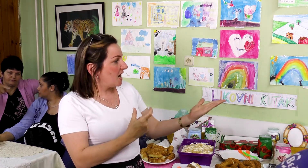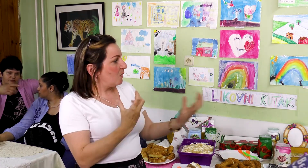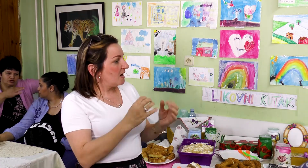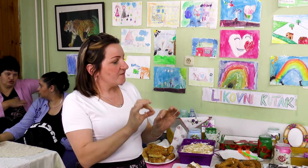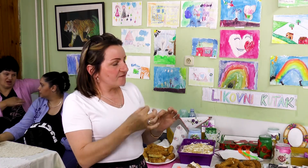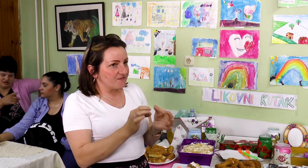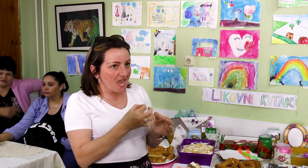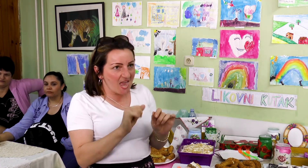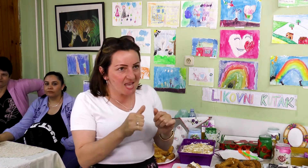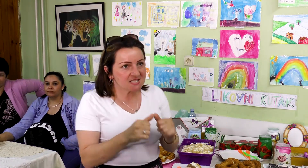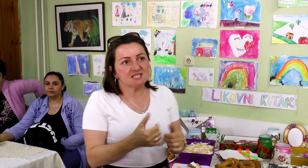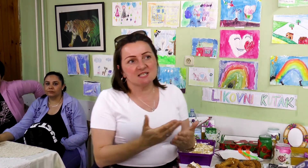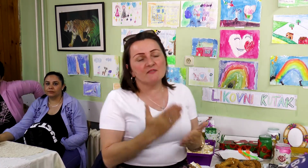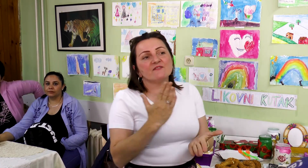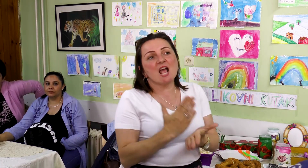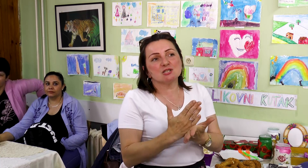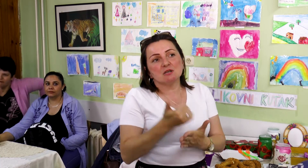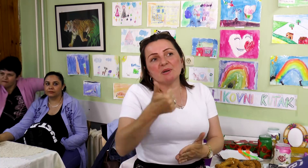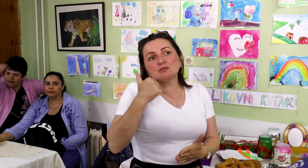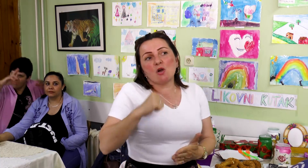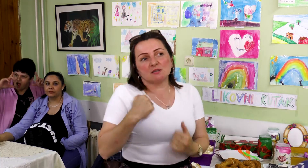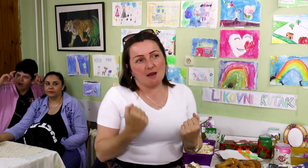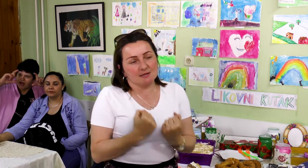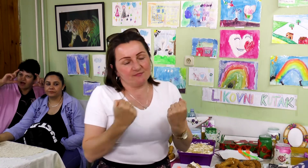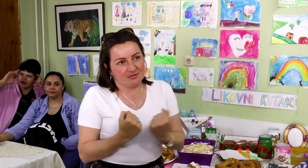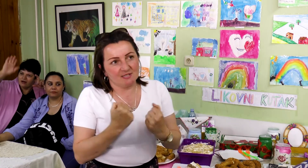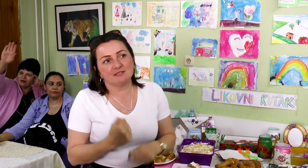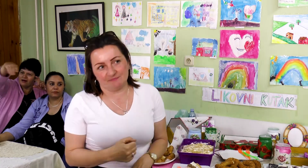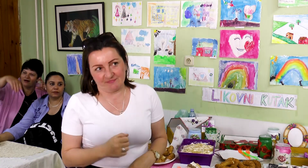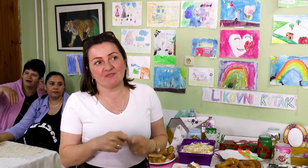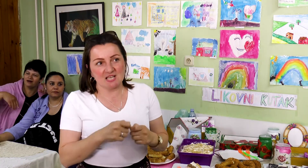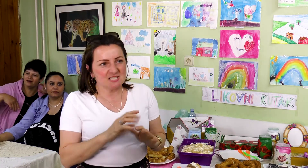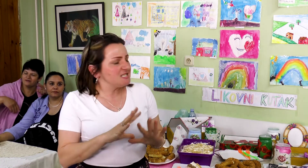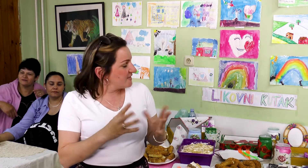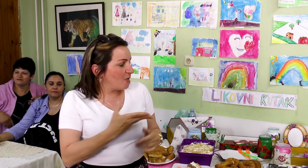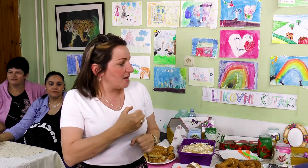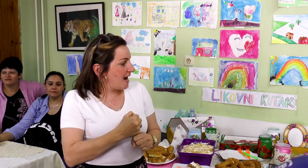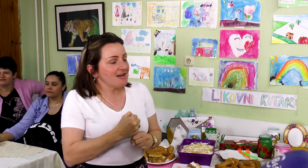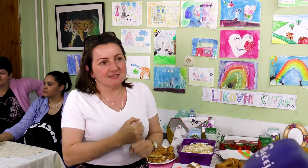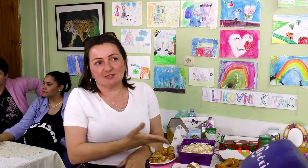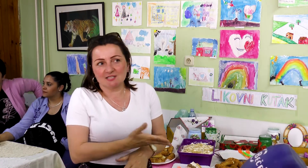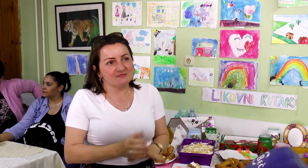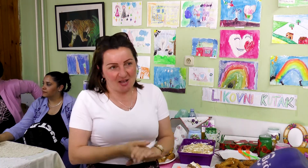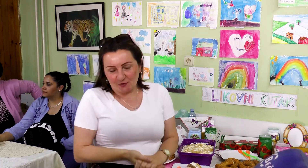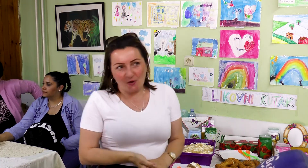i članovi su vredni i želi da pohvali posebno grupu koja radi na vezu i na tako.